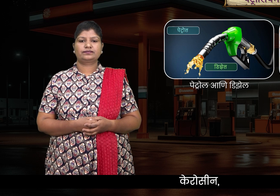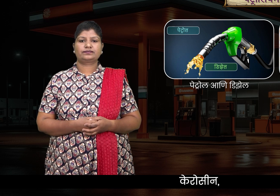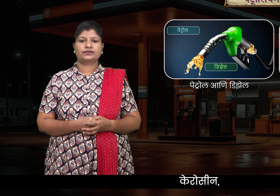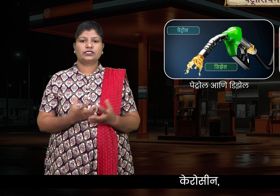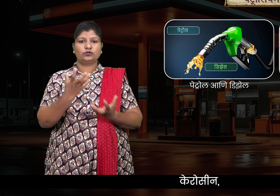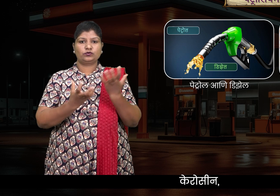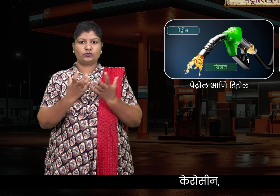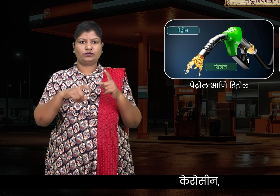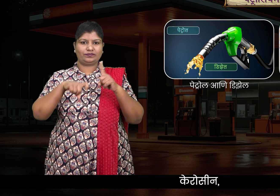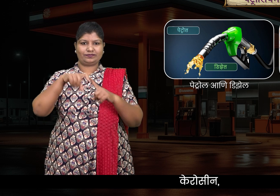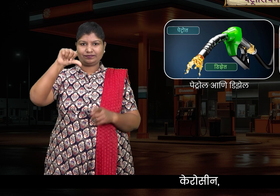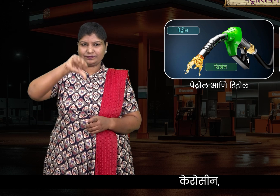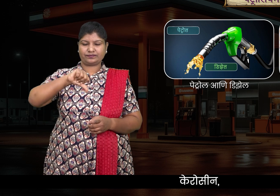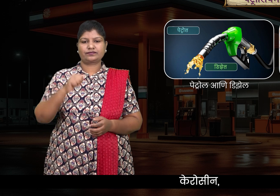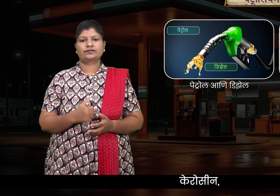केरोसिन,